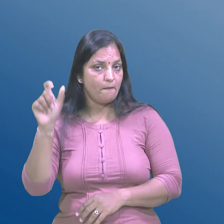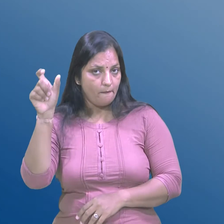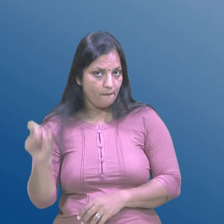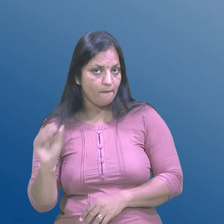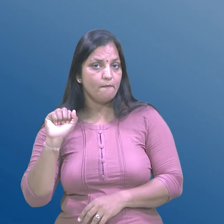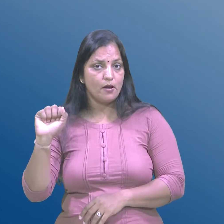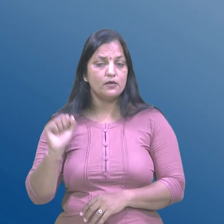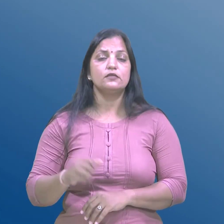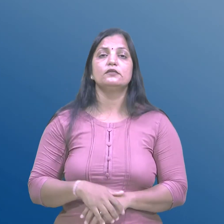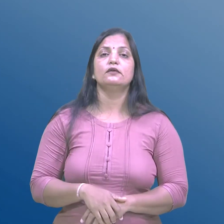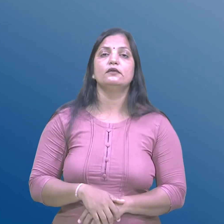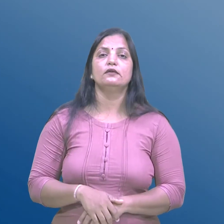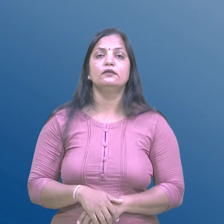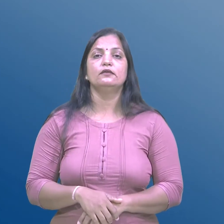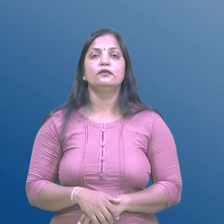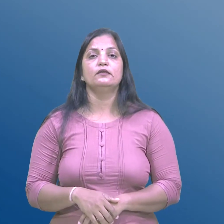વ્યક્તિઓ સમાનતાનો અધિકાર